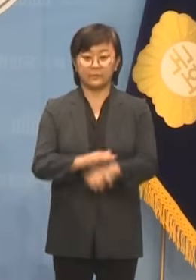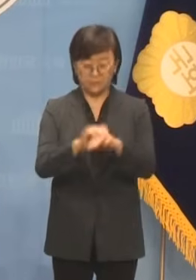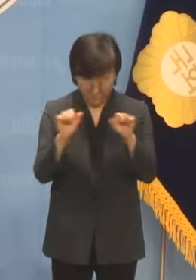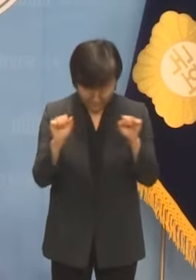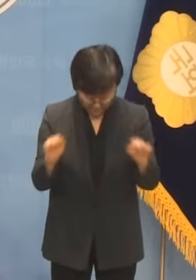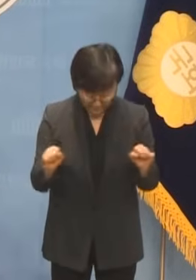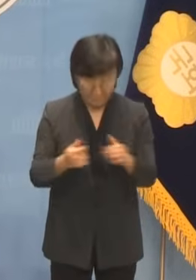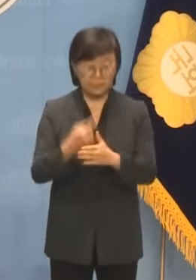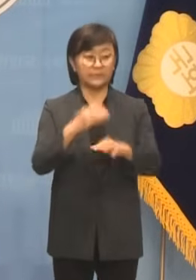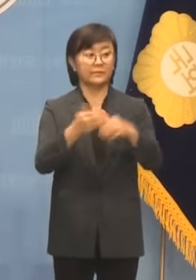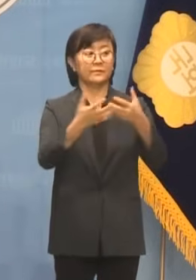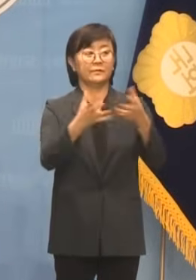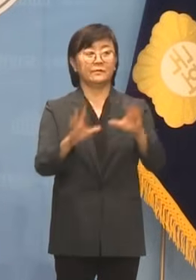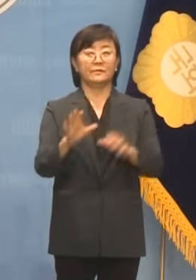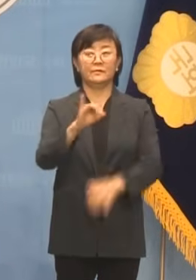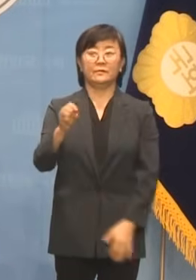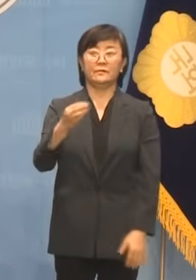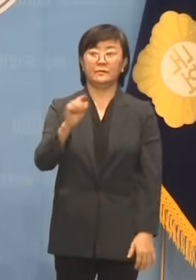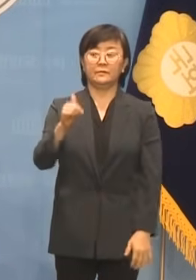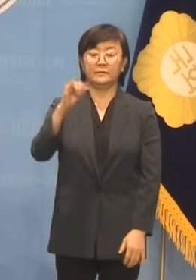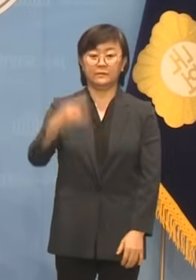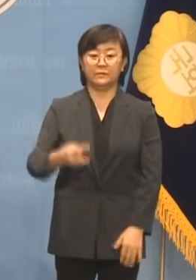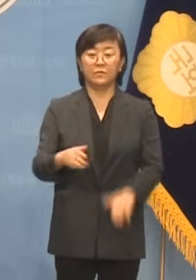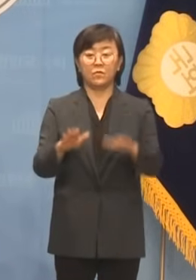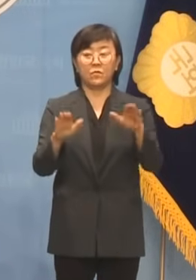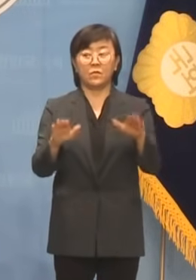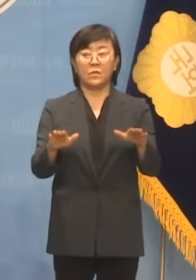안녕하세요. 더불어민주당 이탄희 의원입니다. 오늘